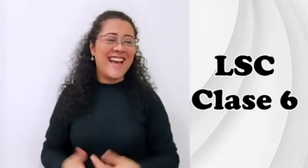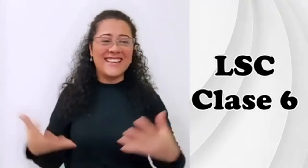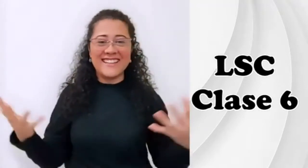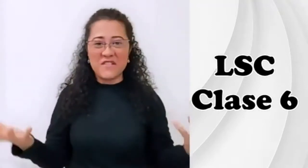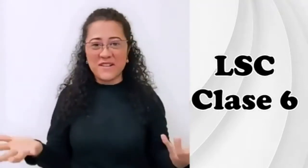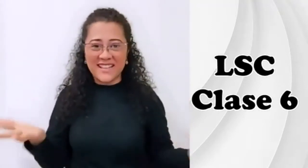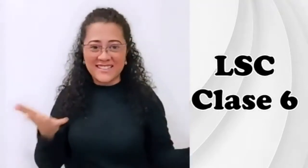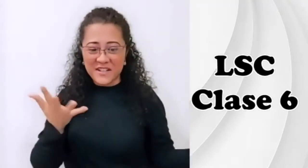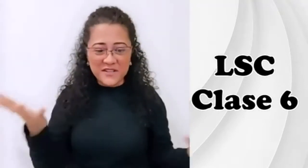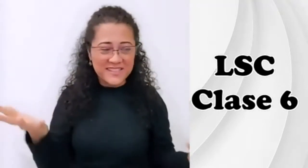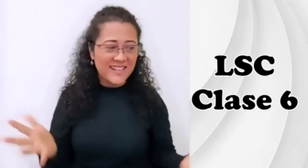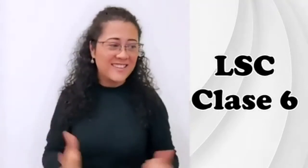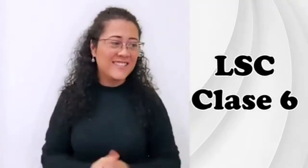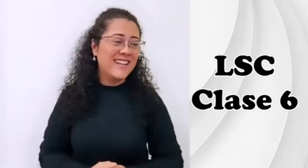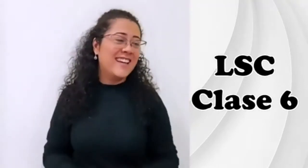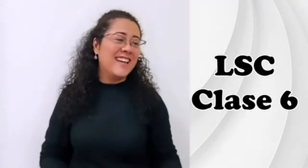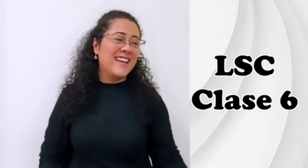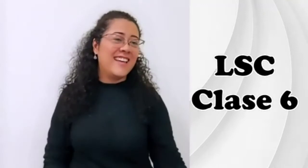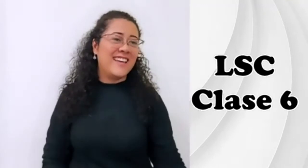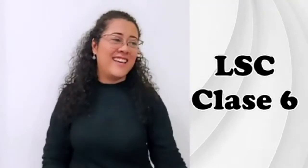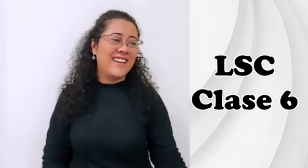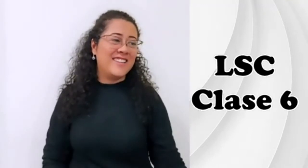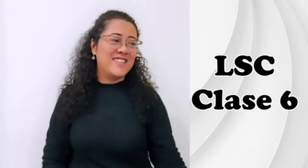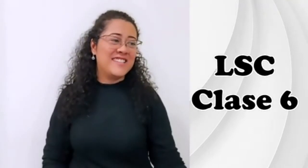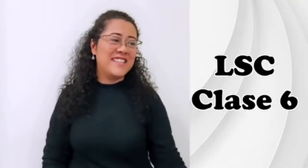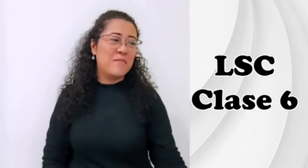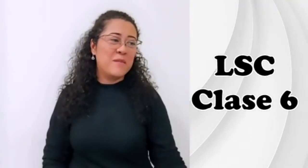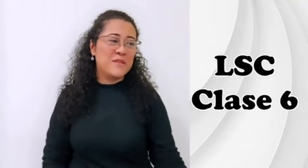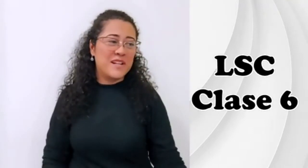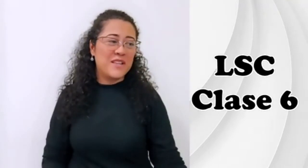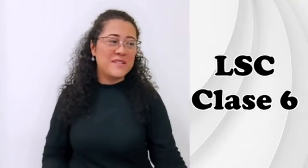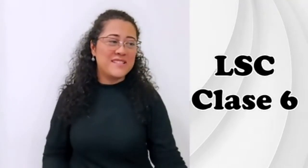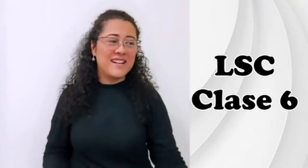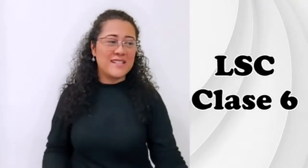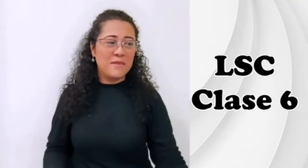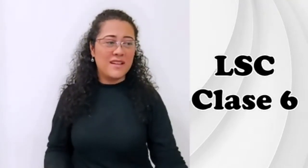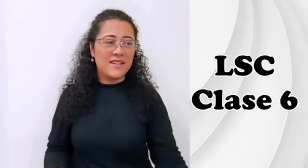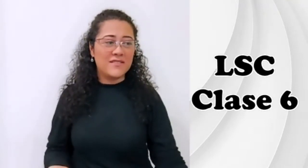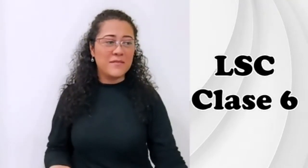tanta interpretación, ¿cierto? Entonces siempre mostrando pues el respeto